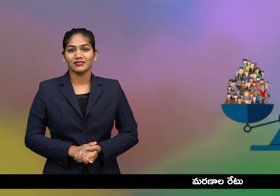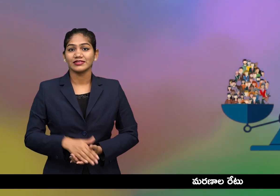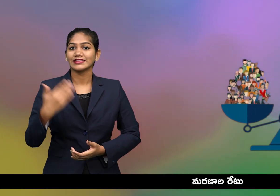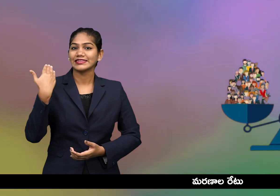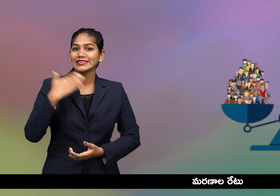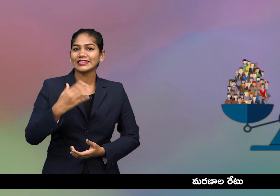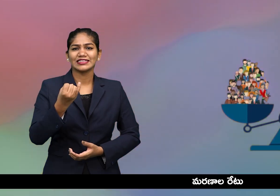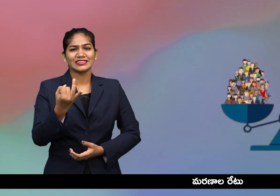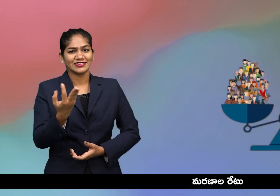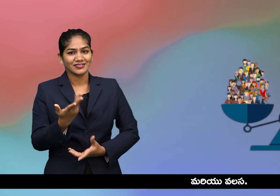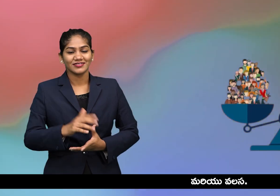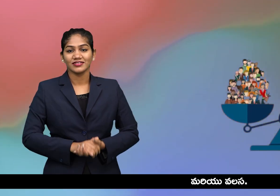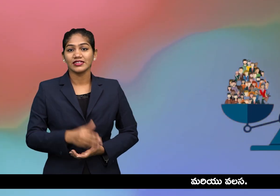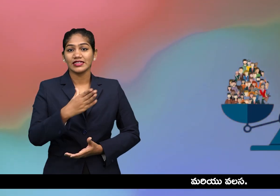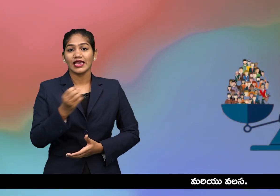మరణాల రేటు మరియు వలస.